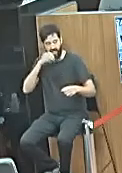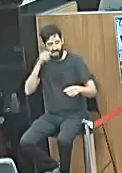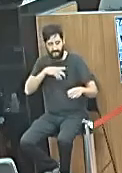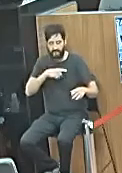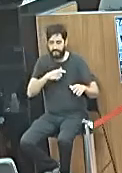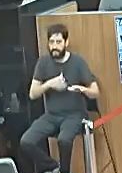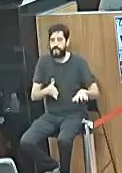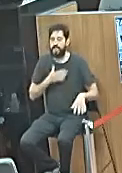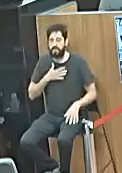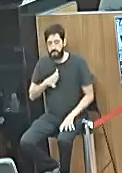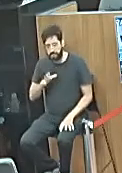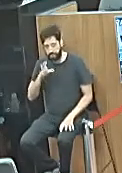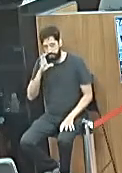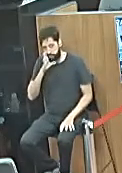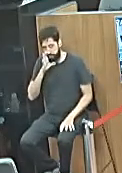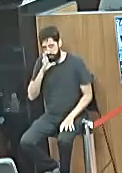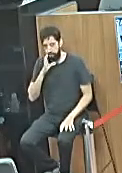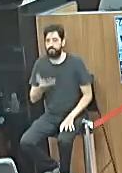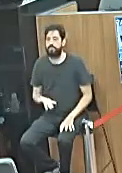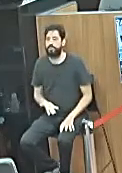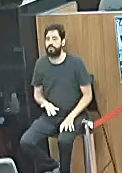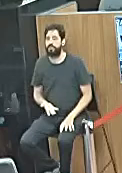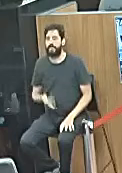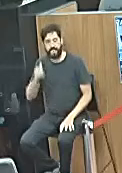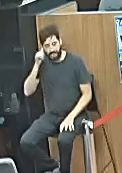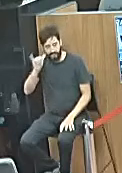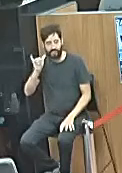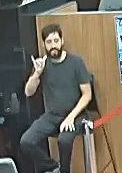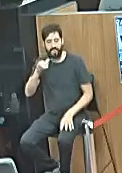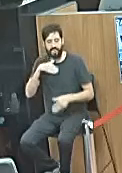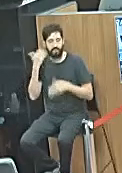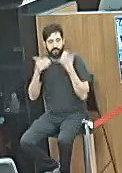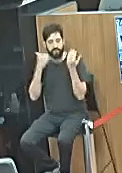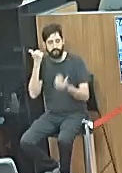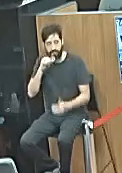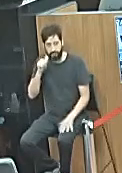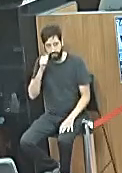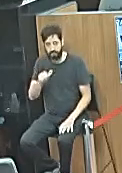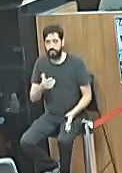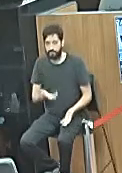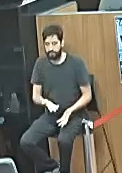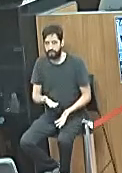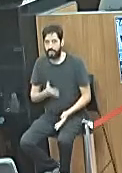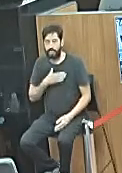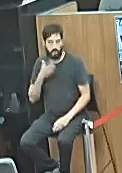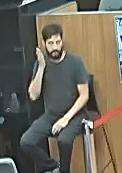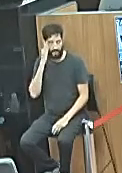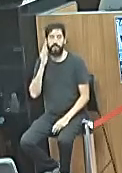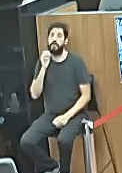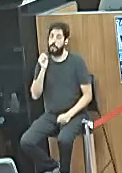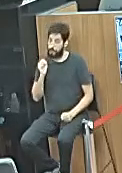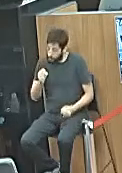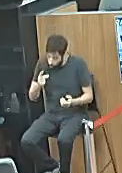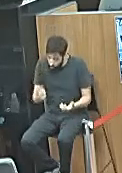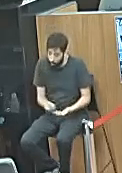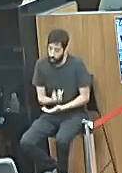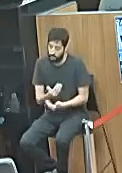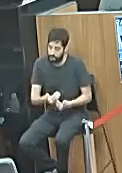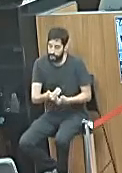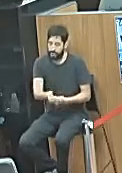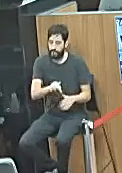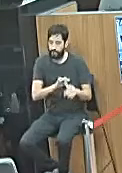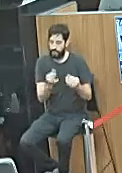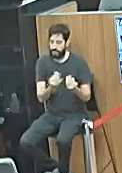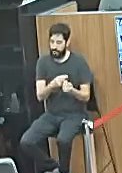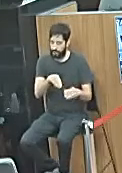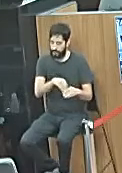me impressionou muito e evitando feminicídio que eu estava sabendo que poderia acontecer